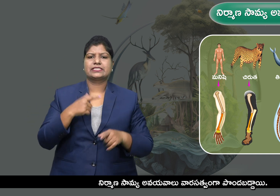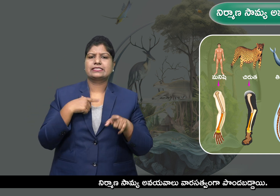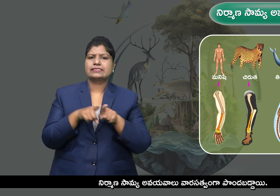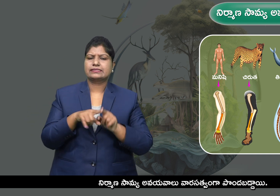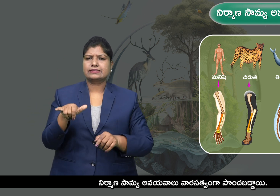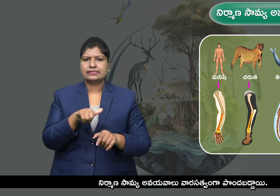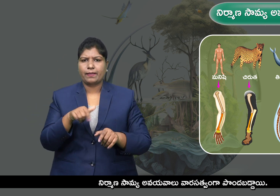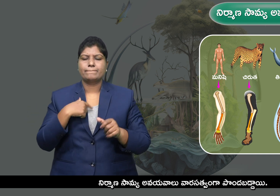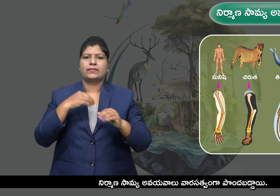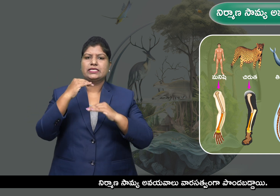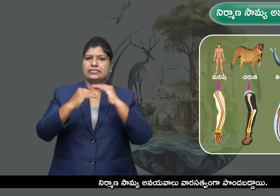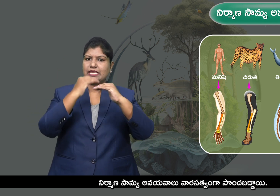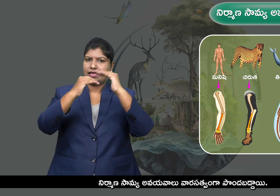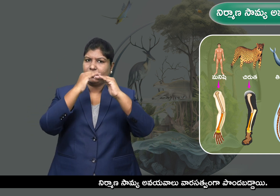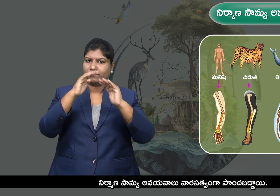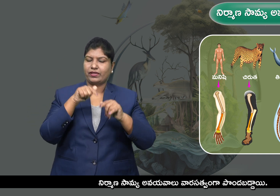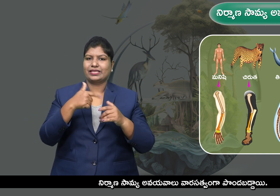అవయవాలు వారసత్వంగా పొందబడ్డాయి.